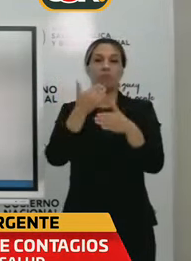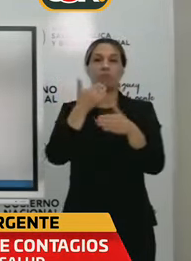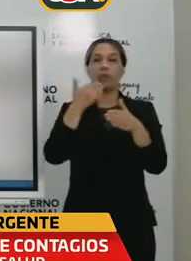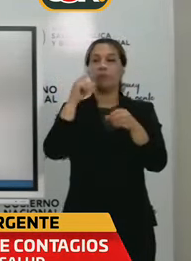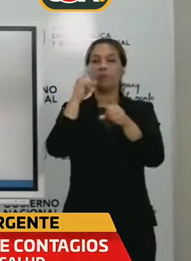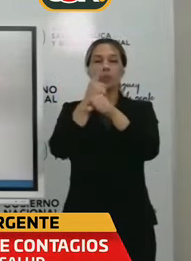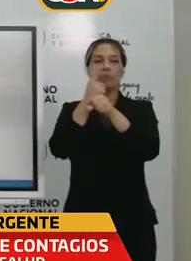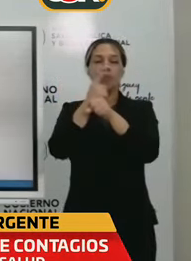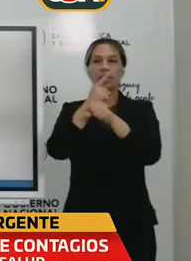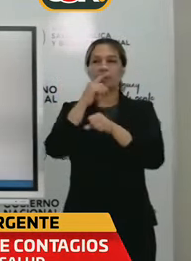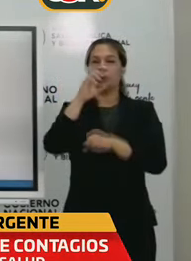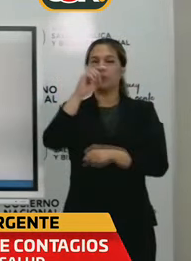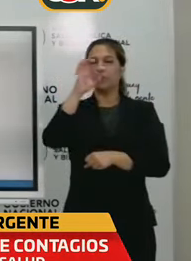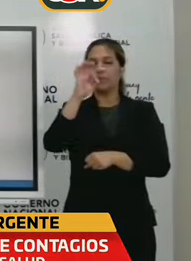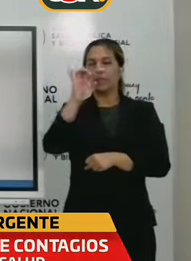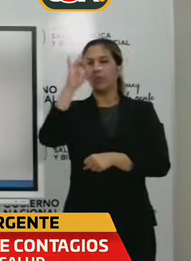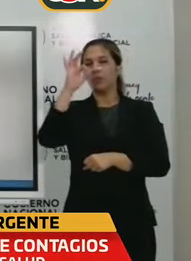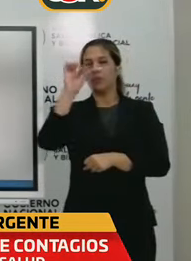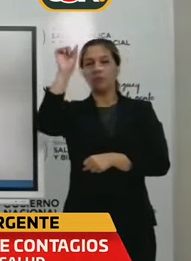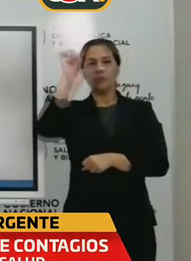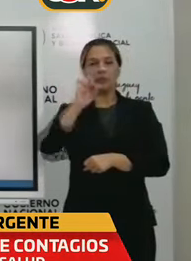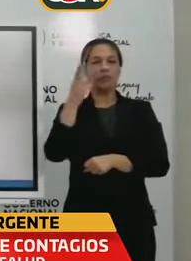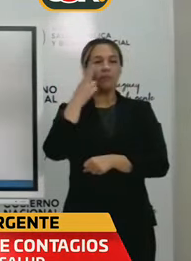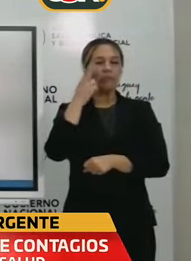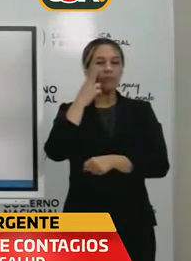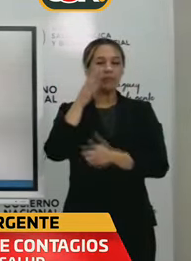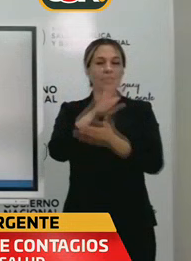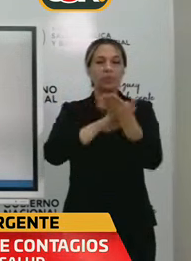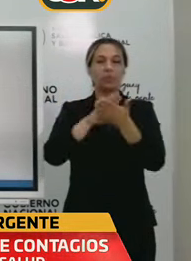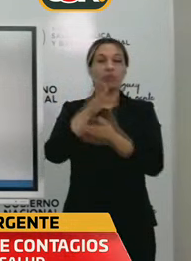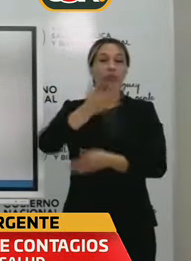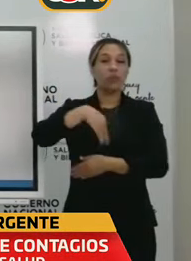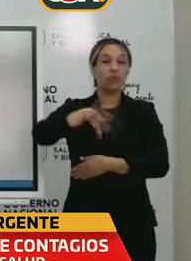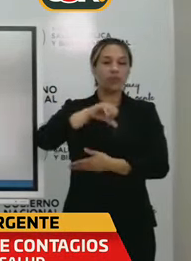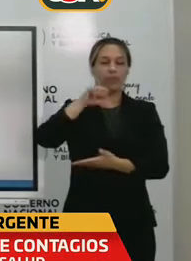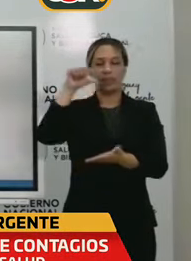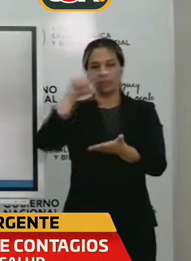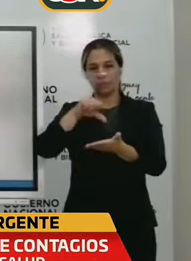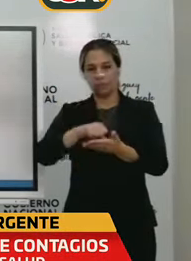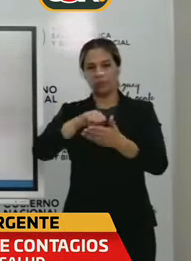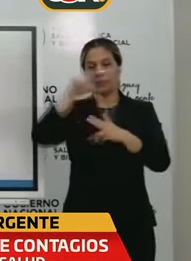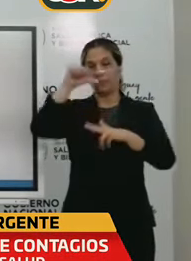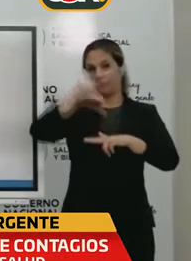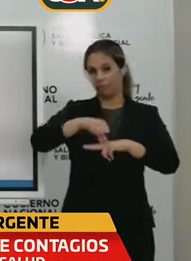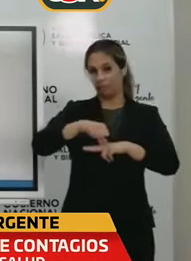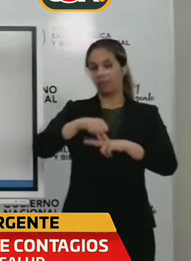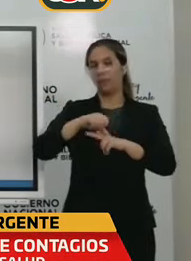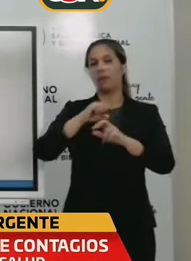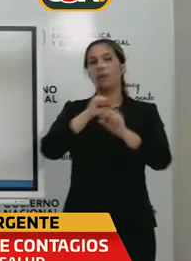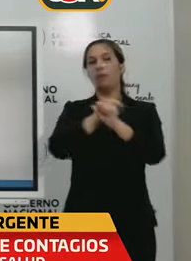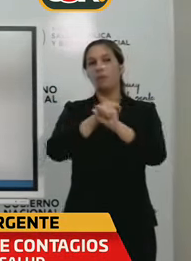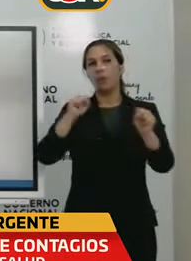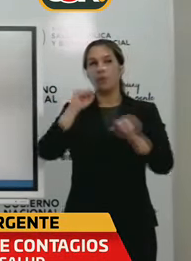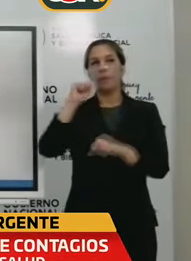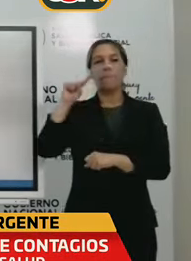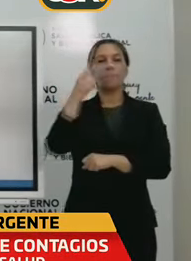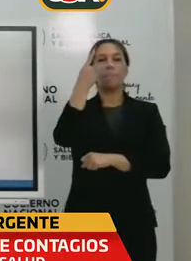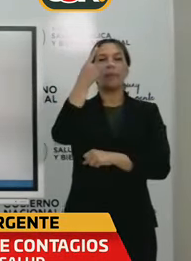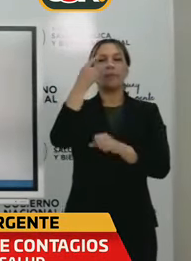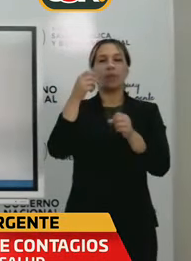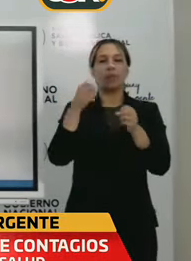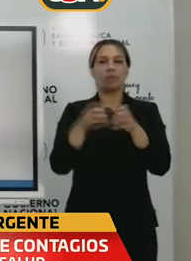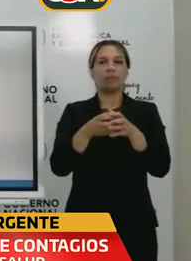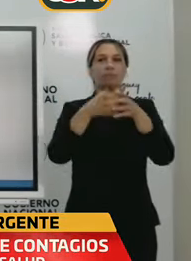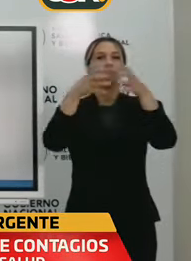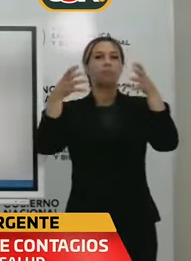epicentro, donde está el 70-80% del problema, que es Central y Capital, sí se puede hablar de como una primera ola que todavía no